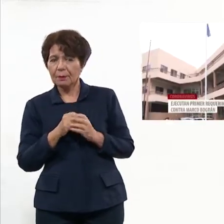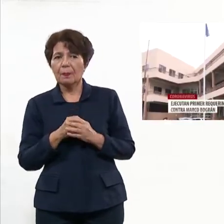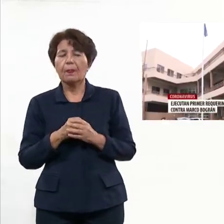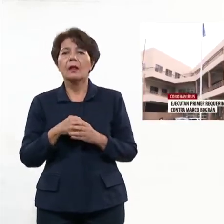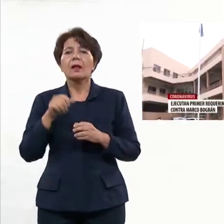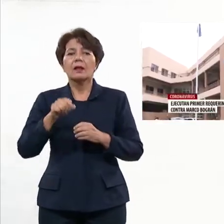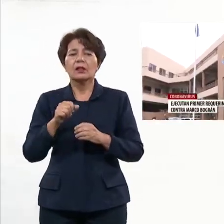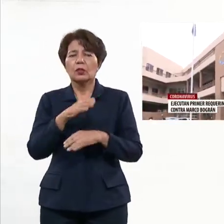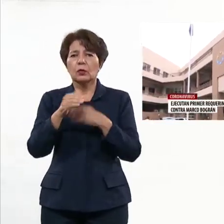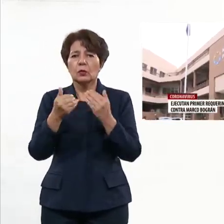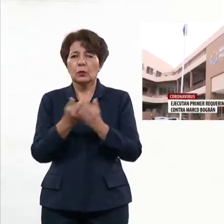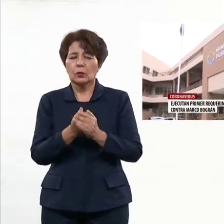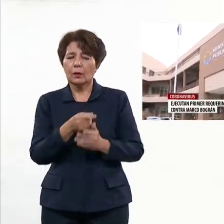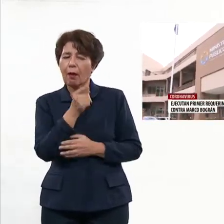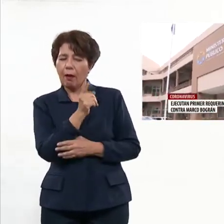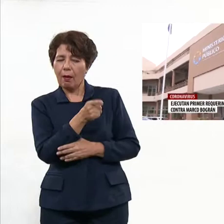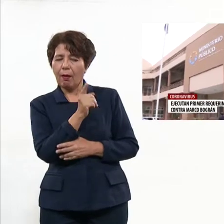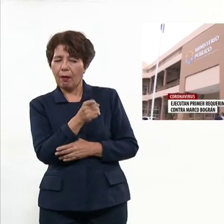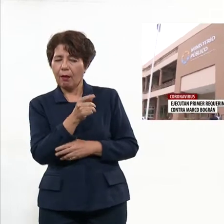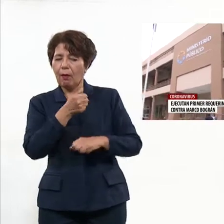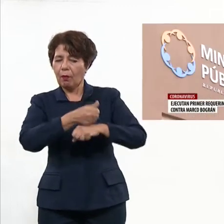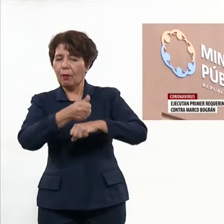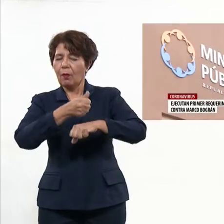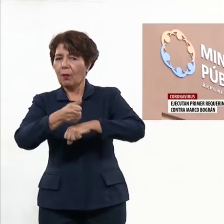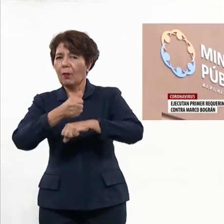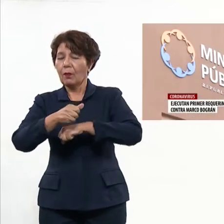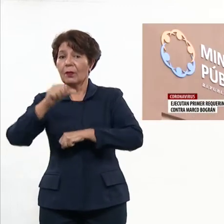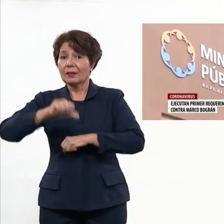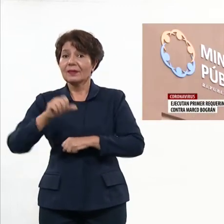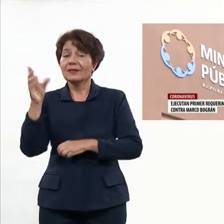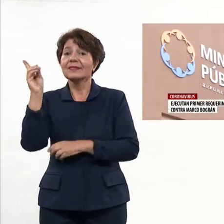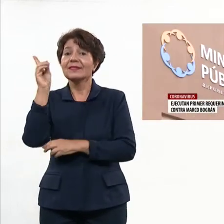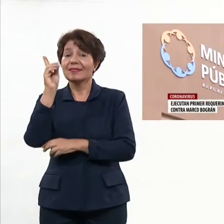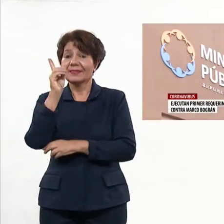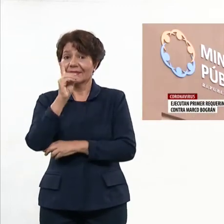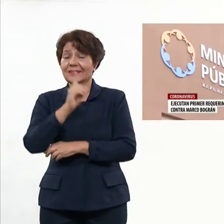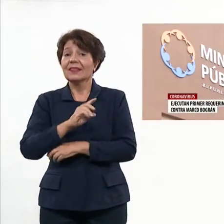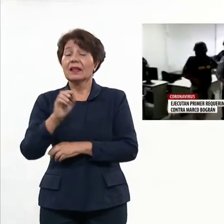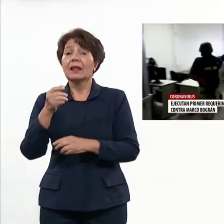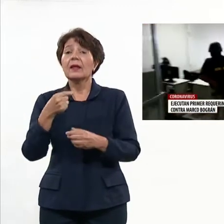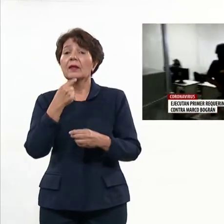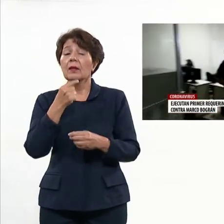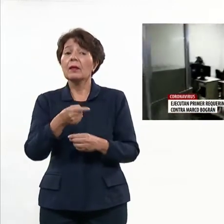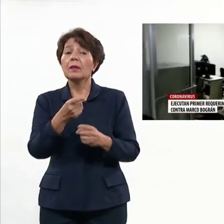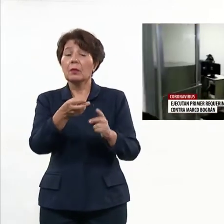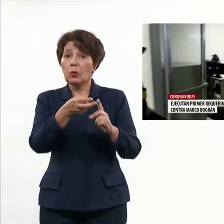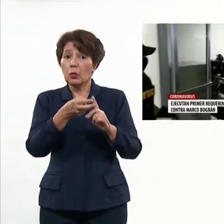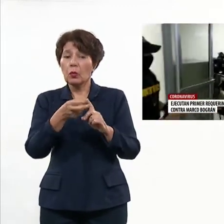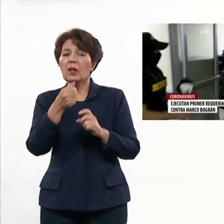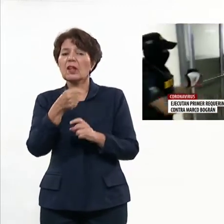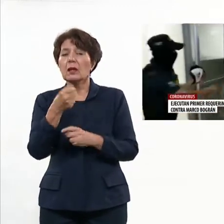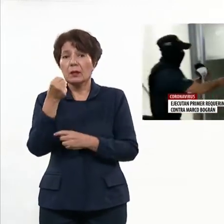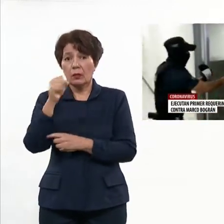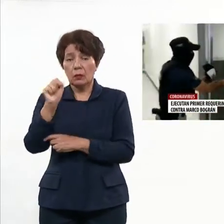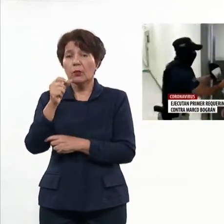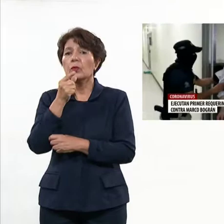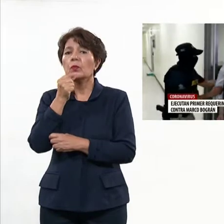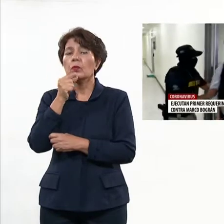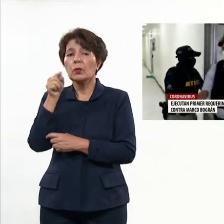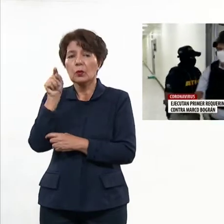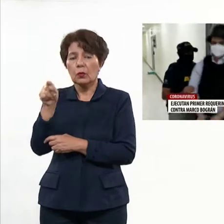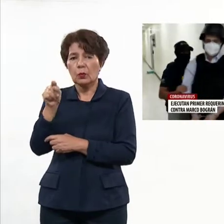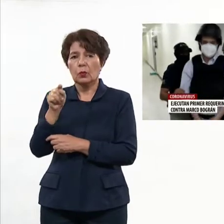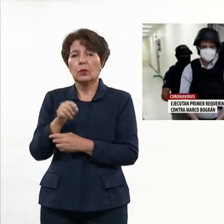ante los constantes señalamientos por poca eficiencia este día el ministerio público ejecutó el primer requerimiento fiscal en contra del ex titular de